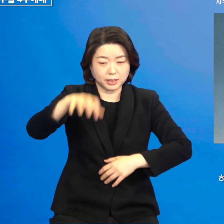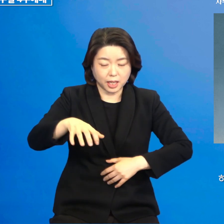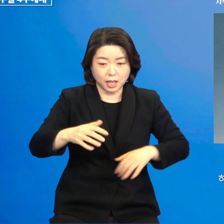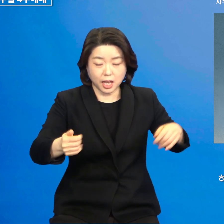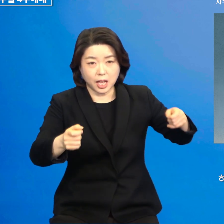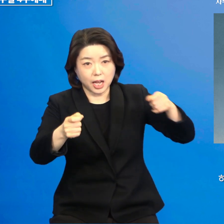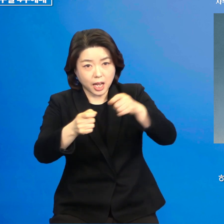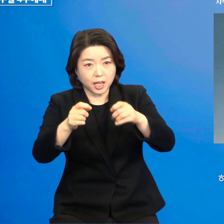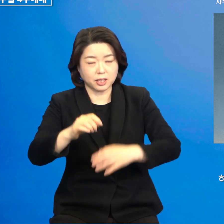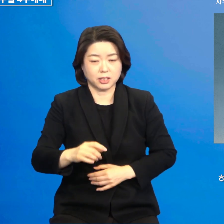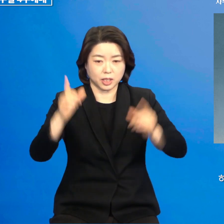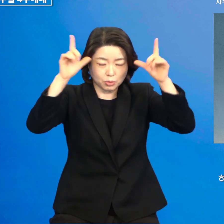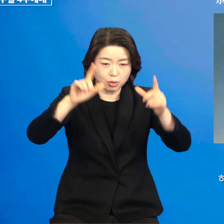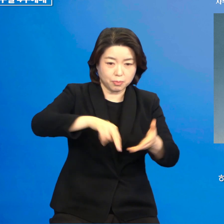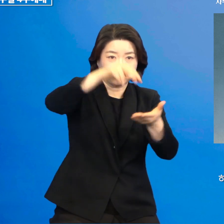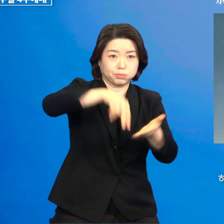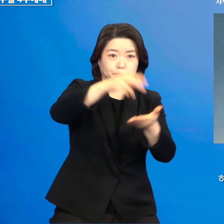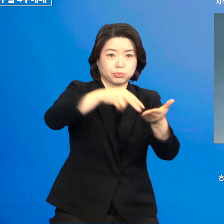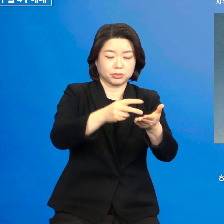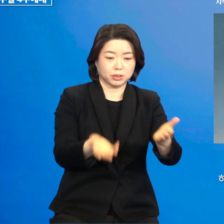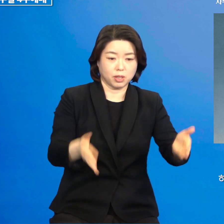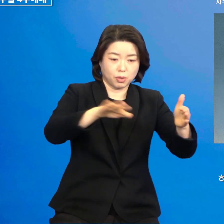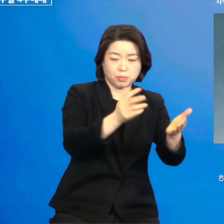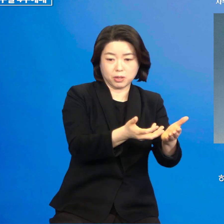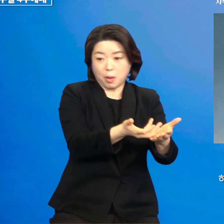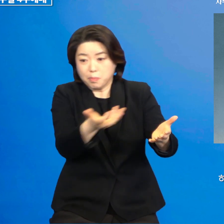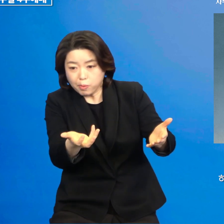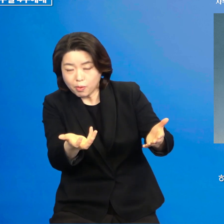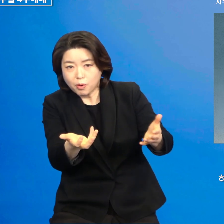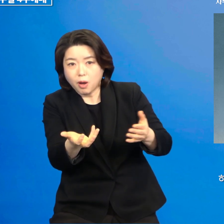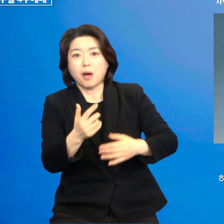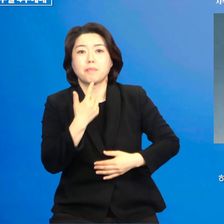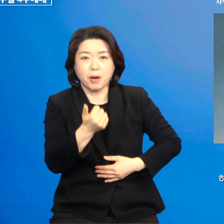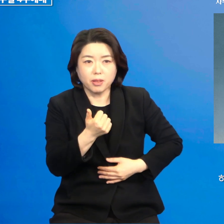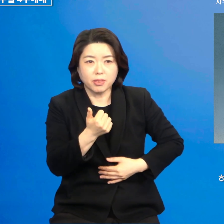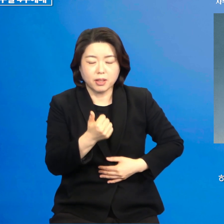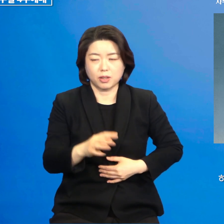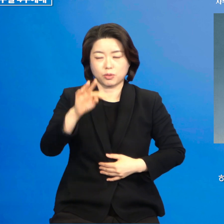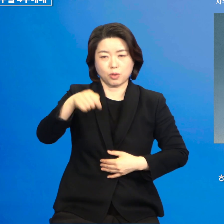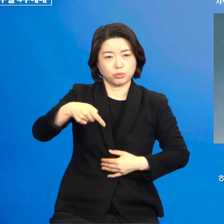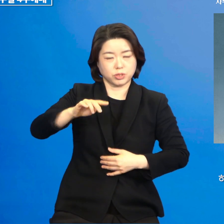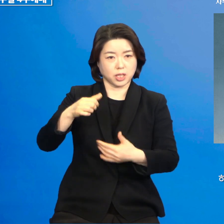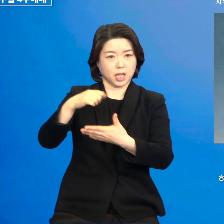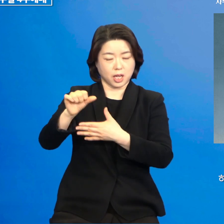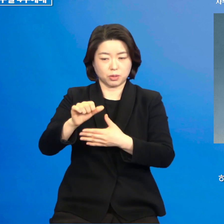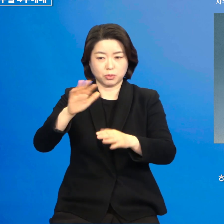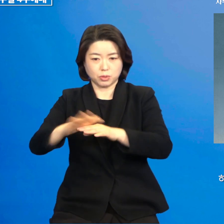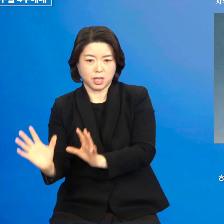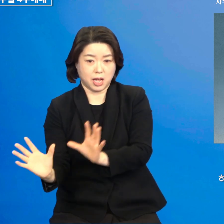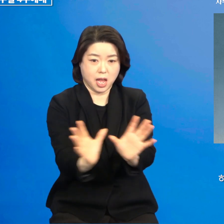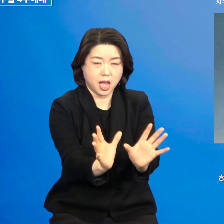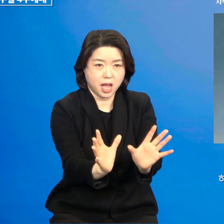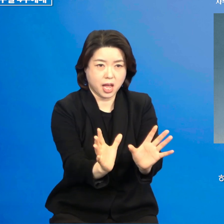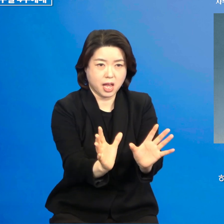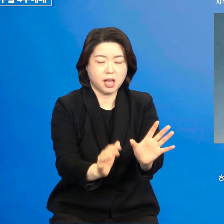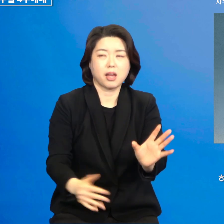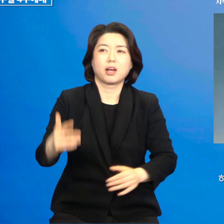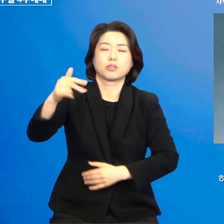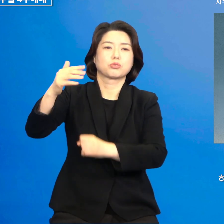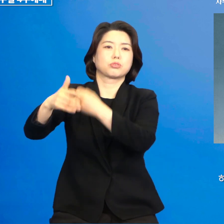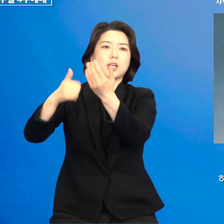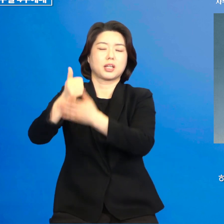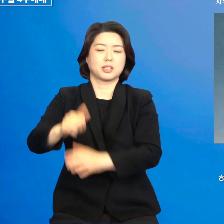궤가 떨어지려고 하였으므로 우사가 손을 내밀어 하나님의 궤를 꼭 붙들었는데 주